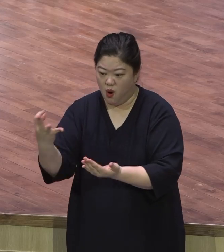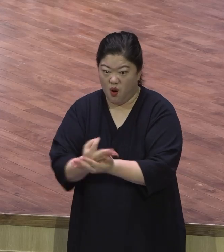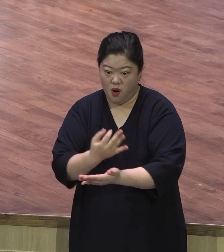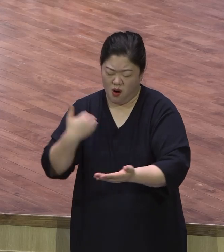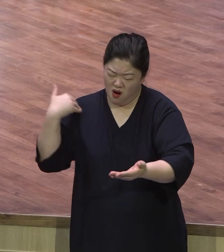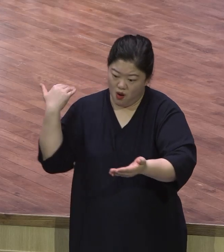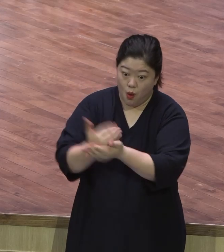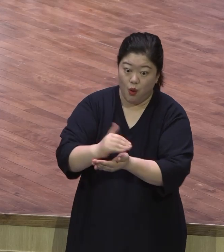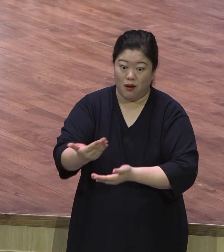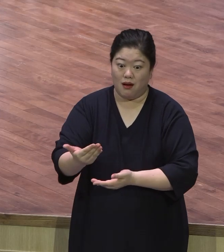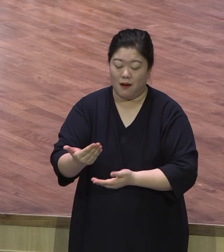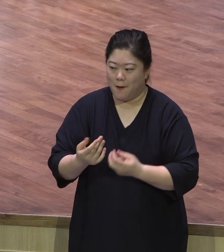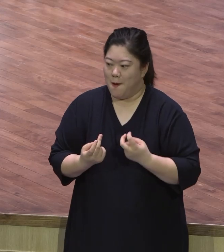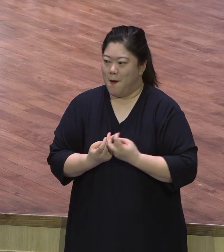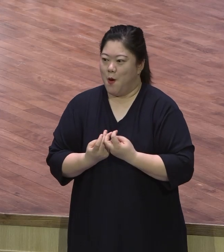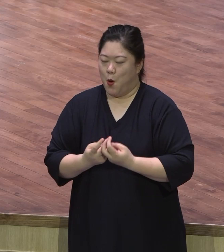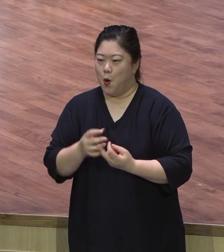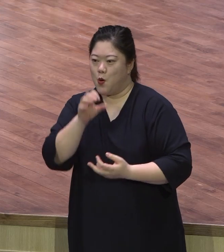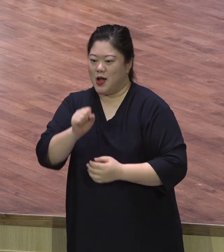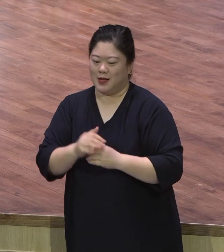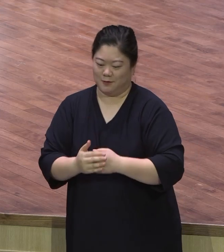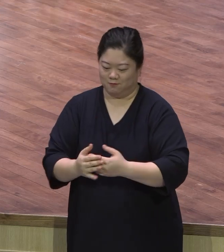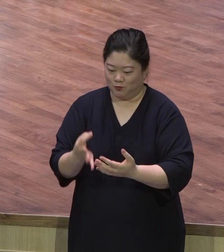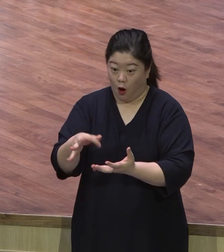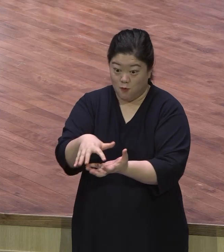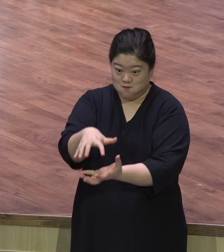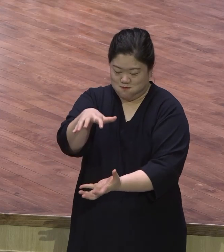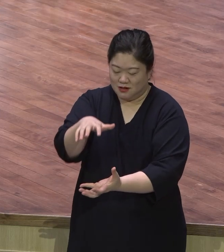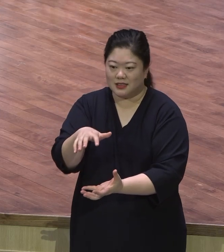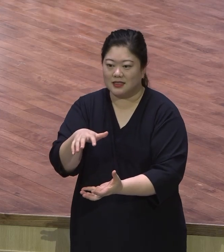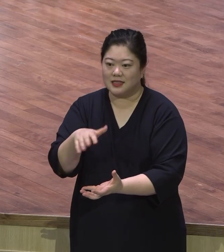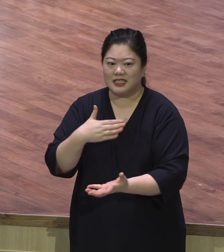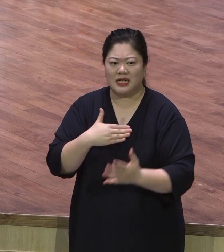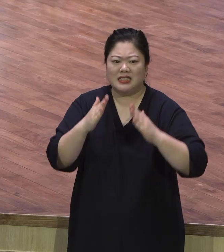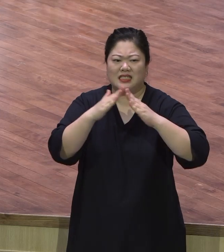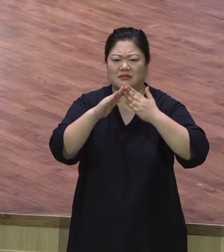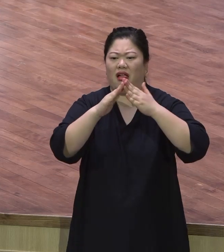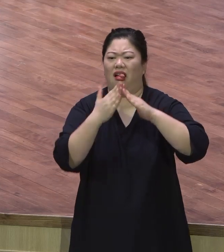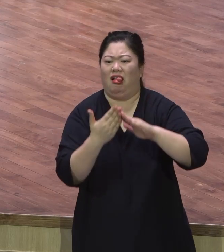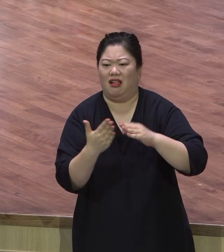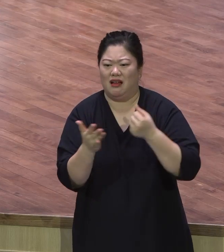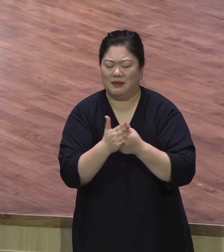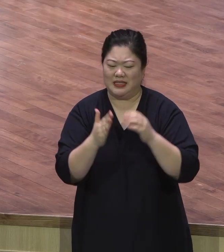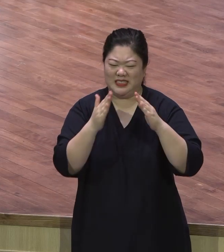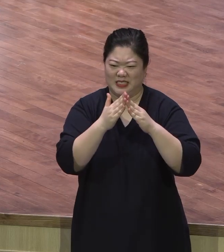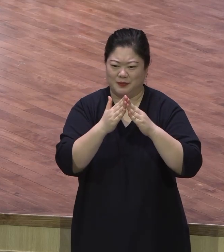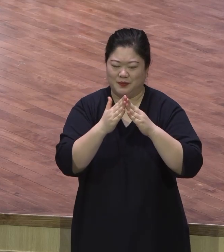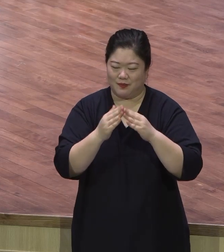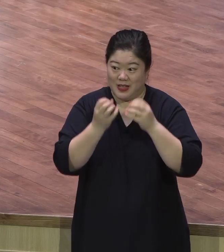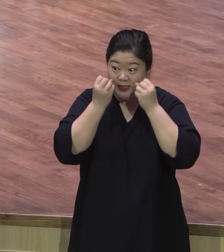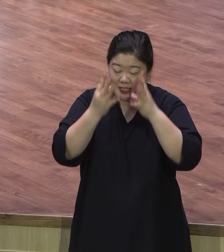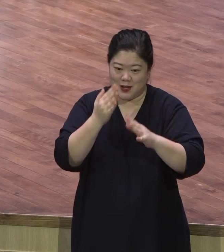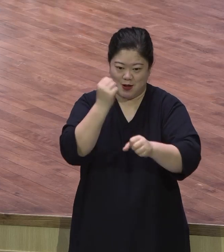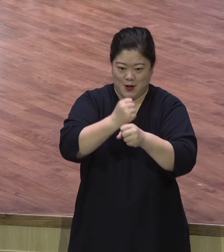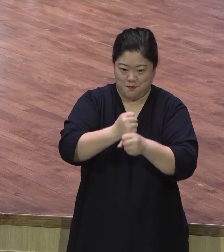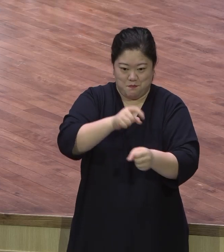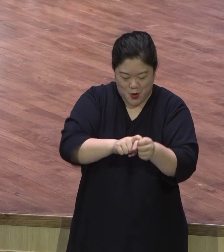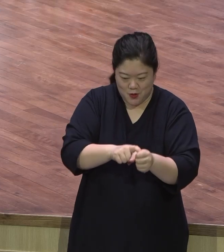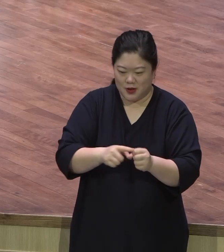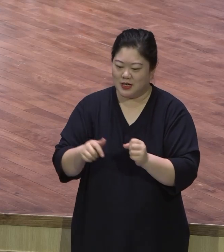보고 새로 지어야 되겠다 집을 새롭게 멋있게 지어야 되겠다 이래가지고 자재들을 잔뜩 쌓아놨어요